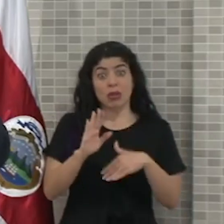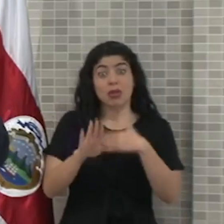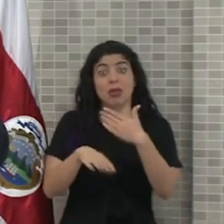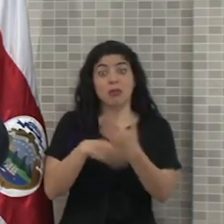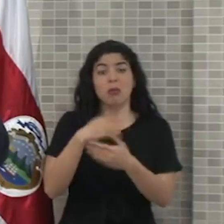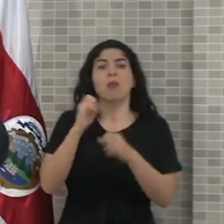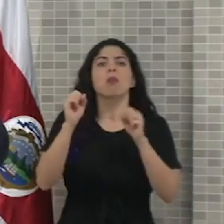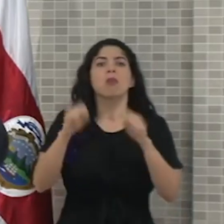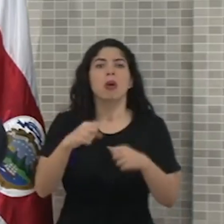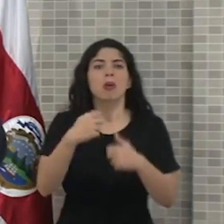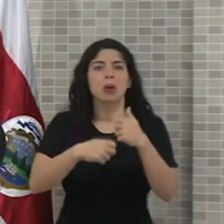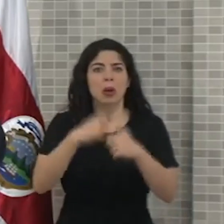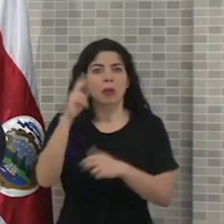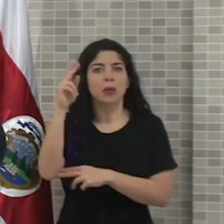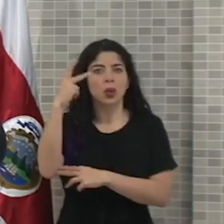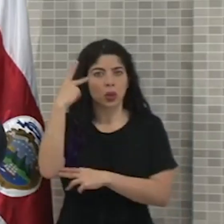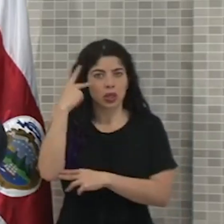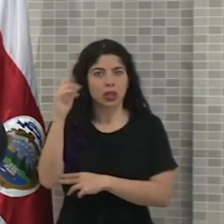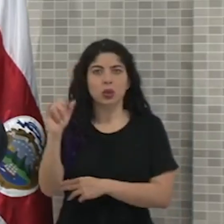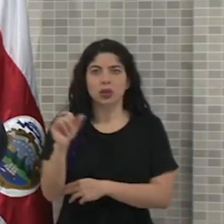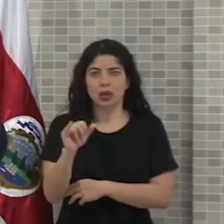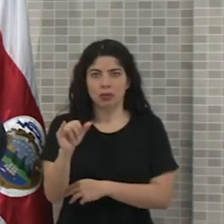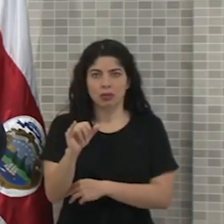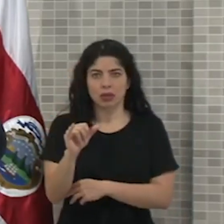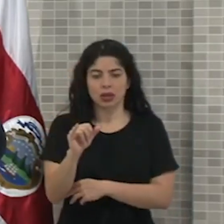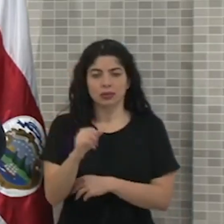crisis política.